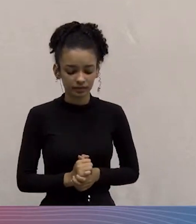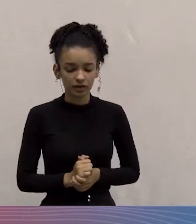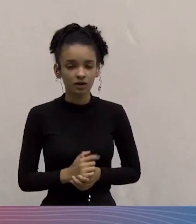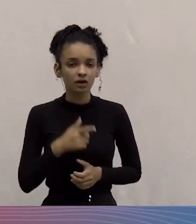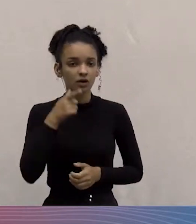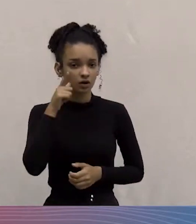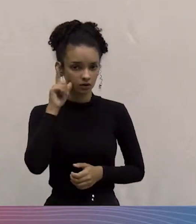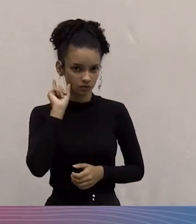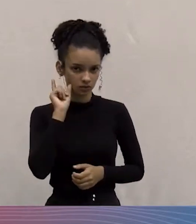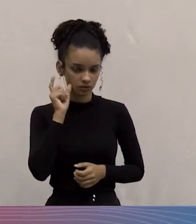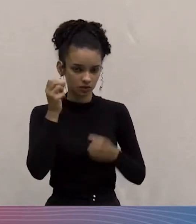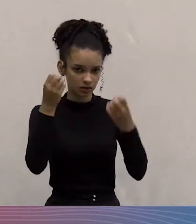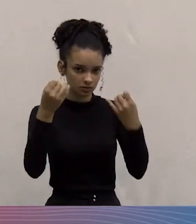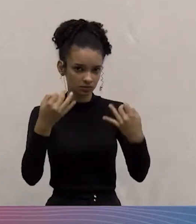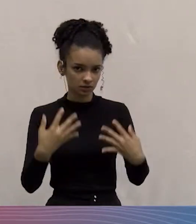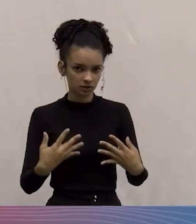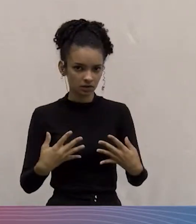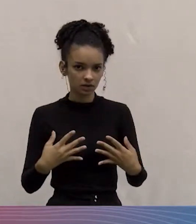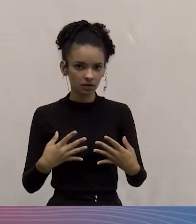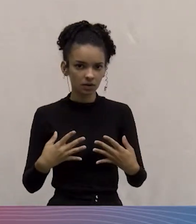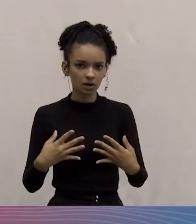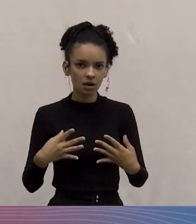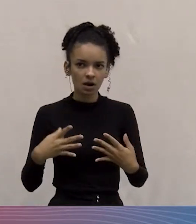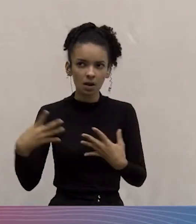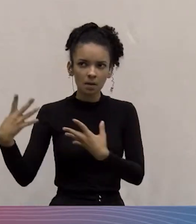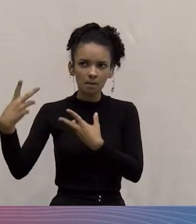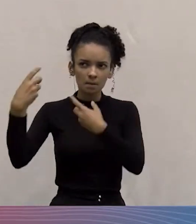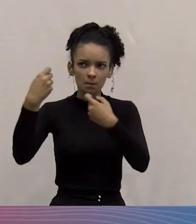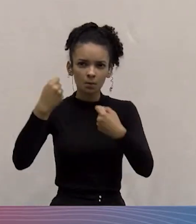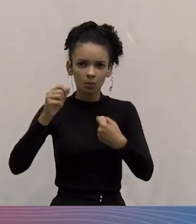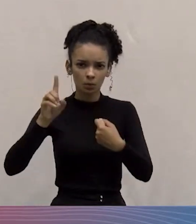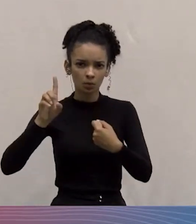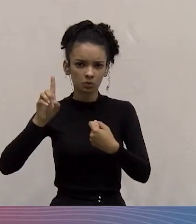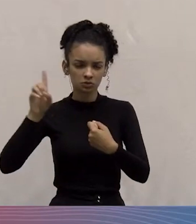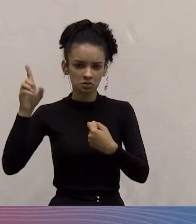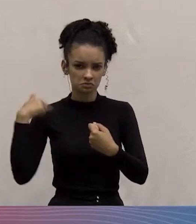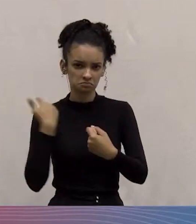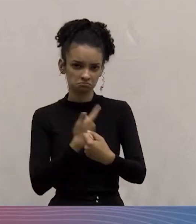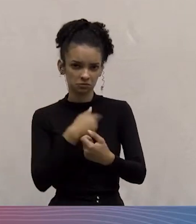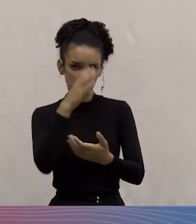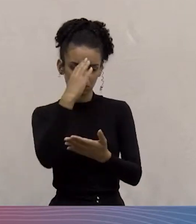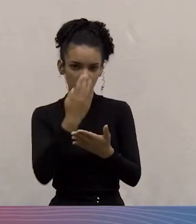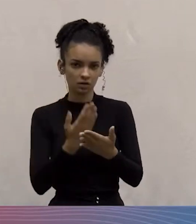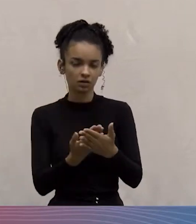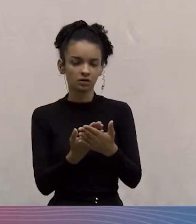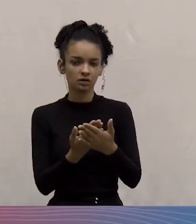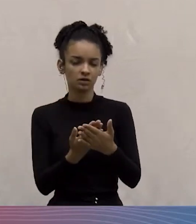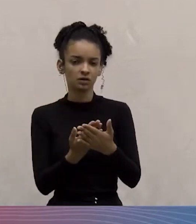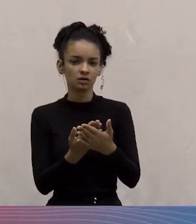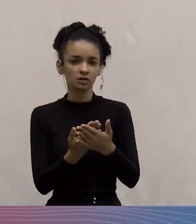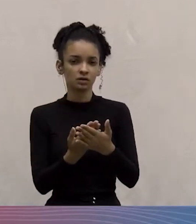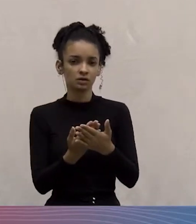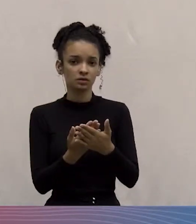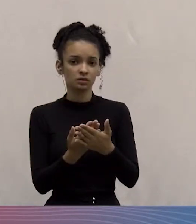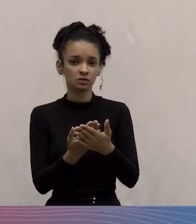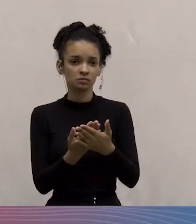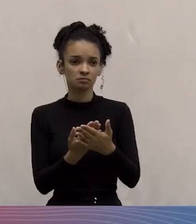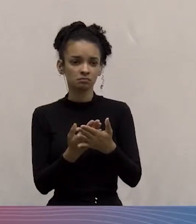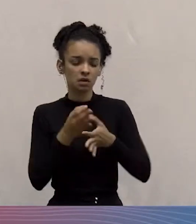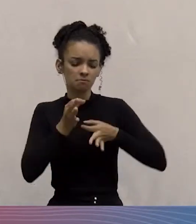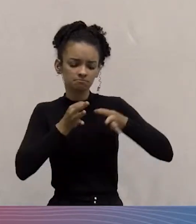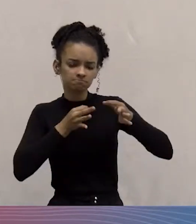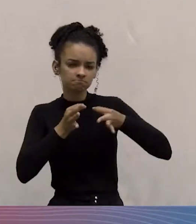Ontem falamos que o grande poder para com os que cremos veio trabalhar em